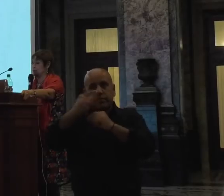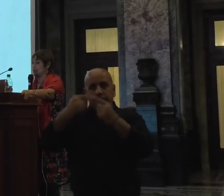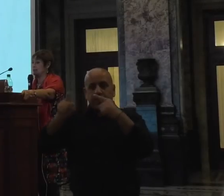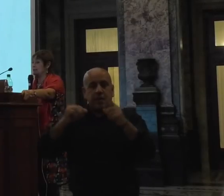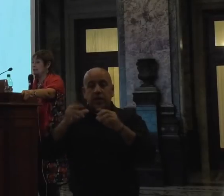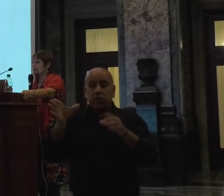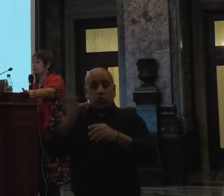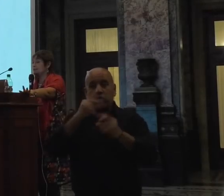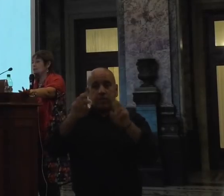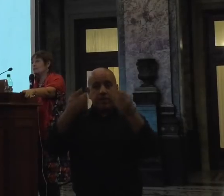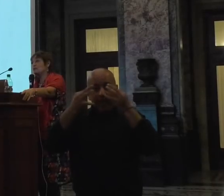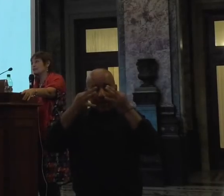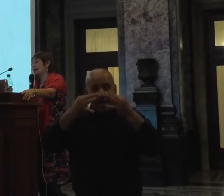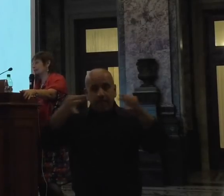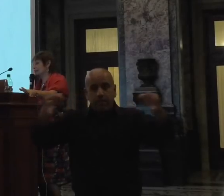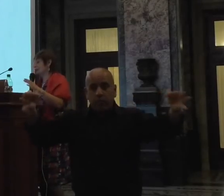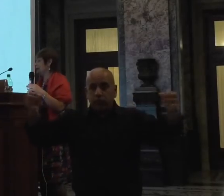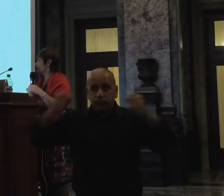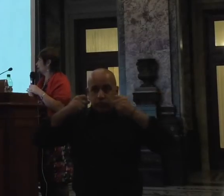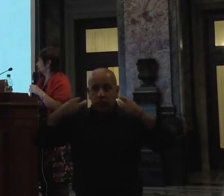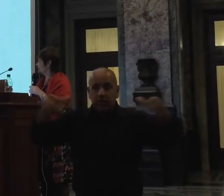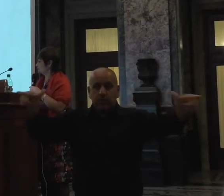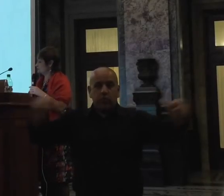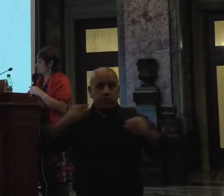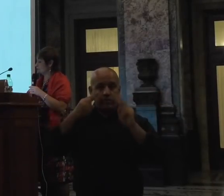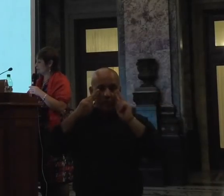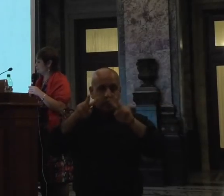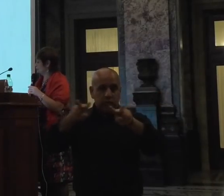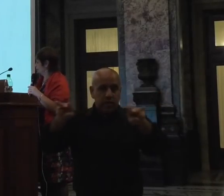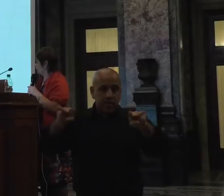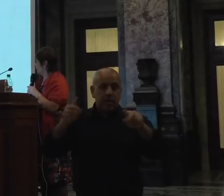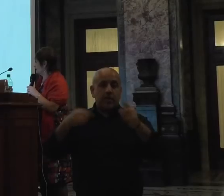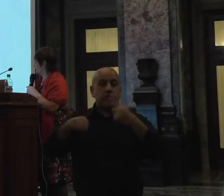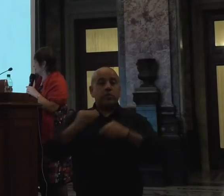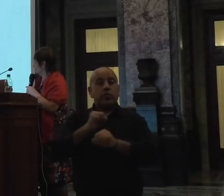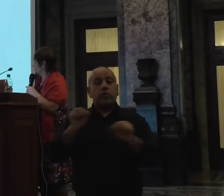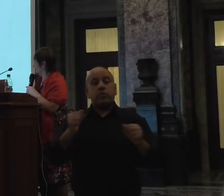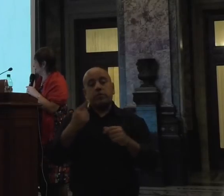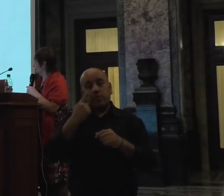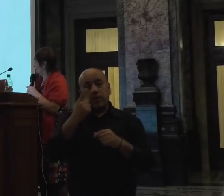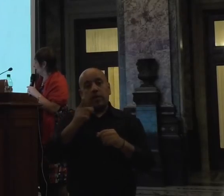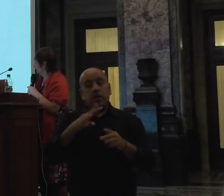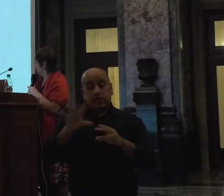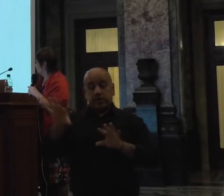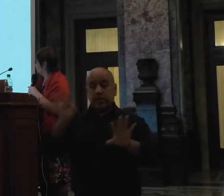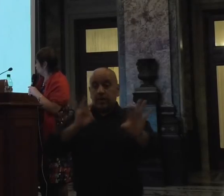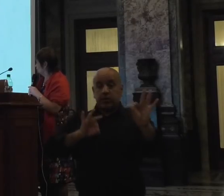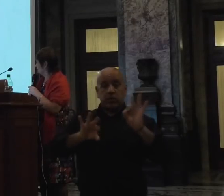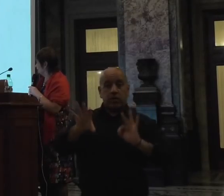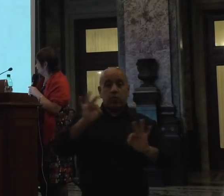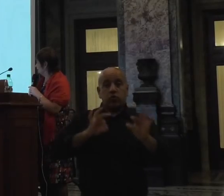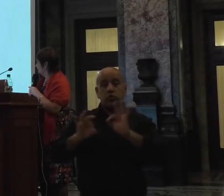campo visual. Y también podemos atender a ciertos aspectos temporales, es decir, selectivamente